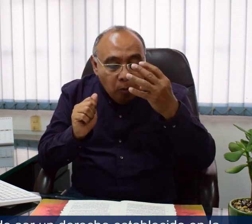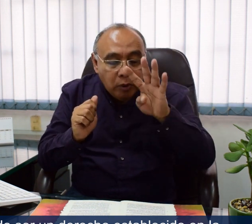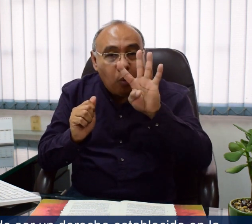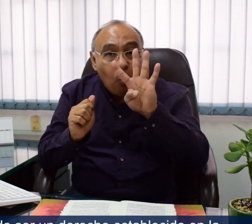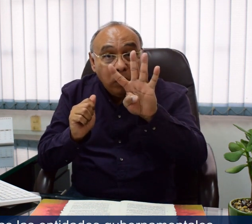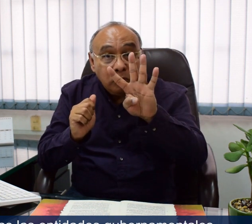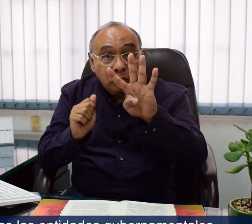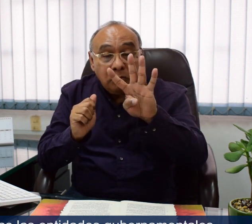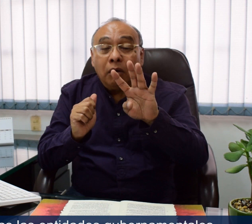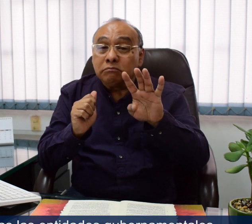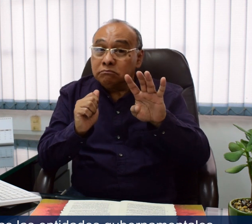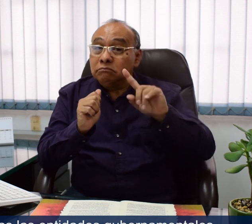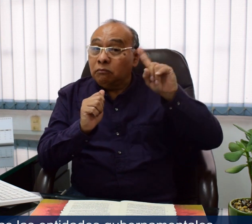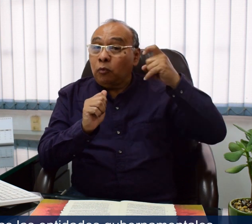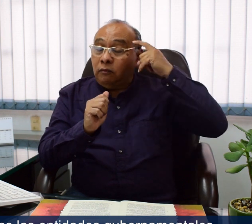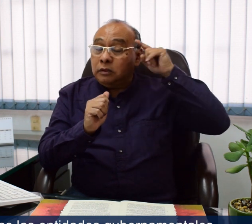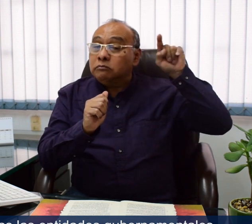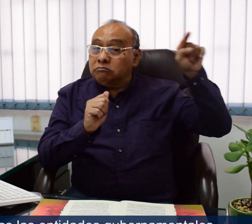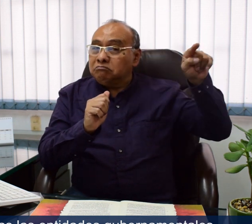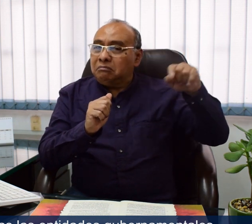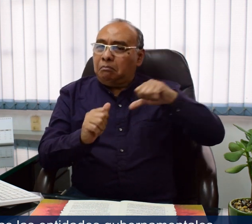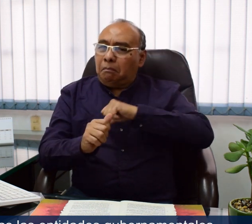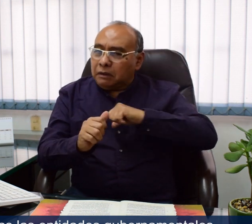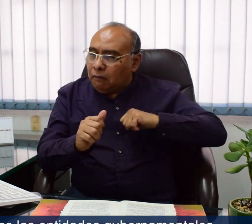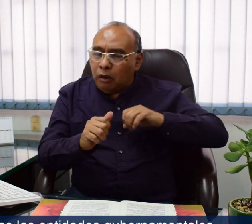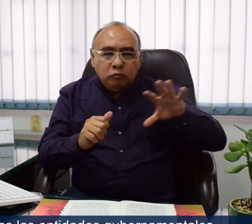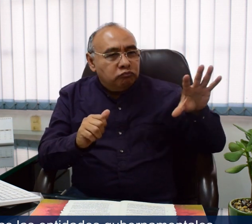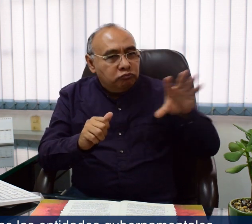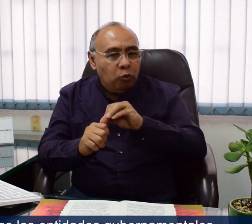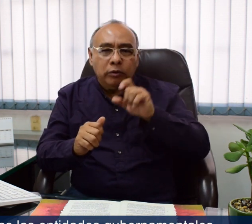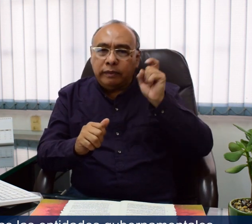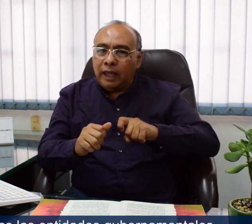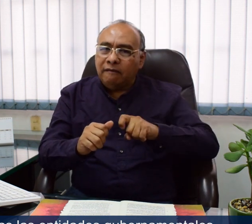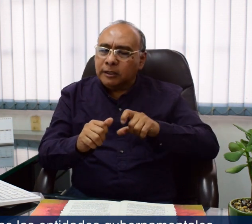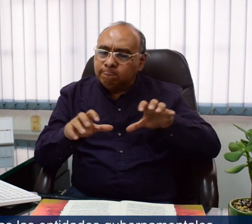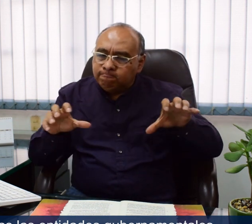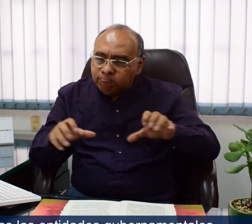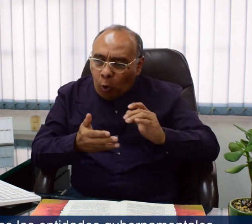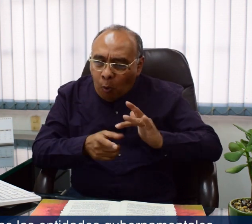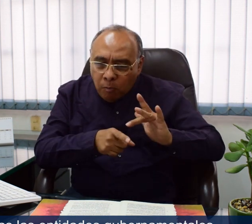que todas las entidades gubernamentales o privadas deben implementar acciones apropiadas.